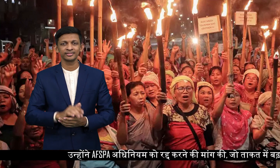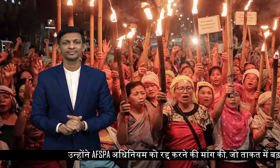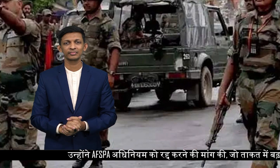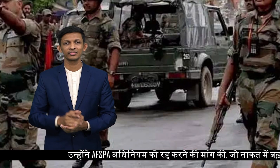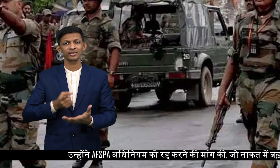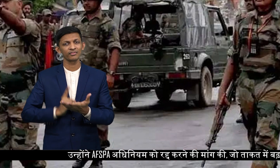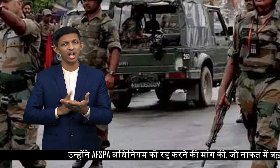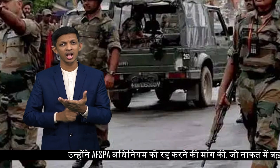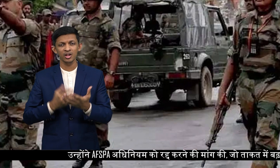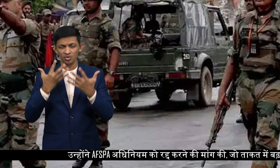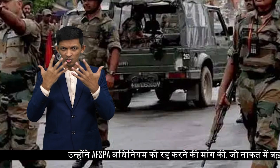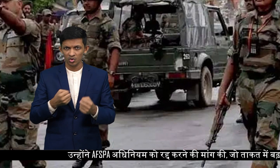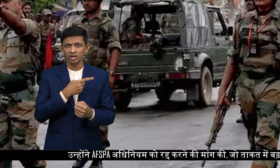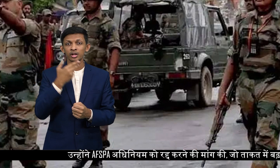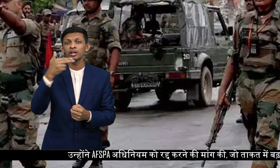उन्होंने